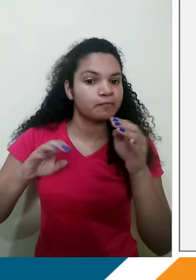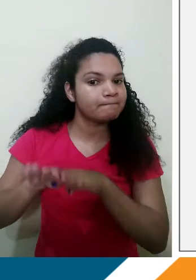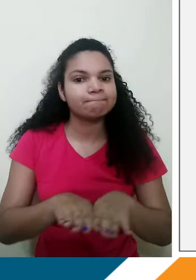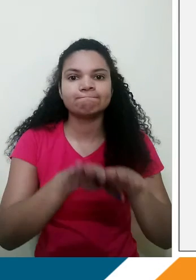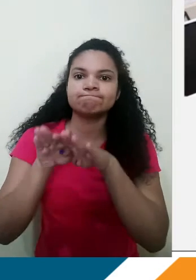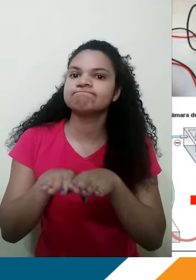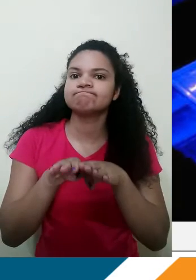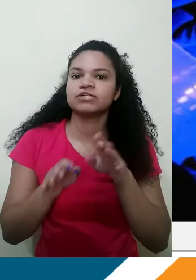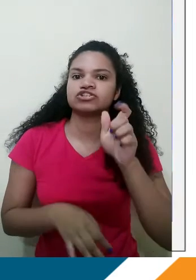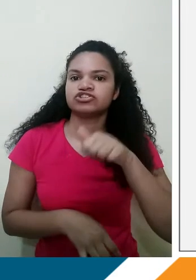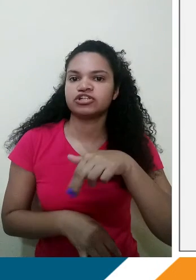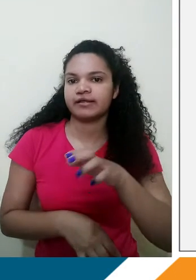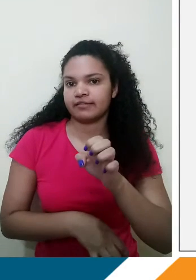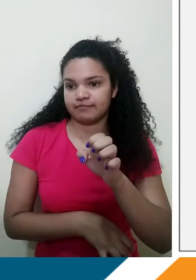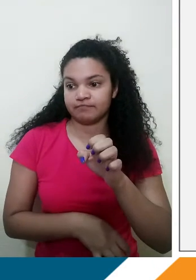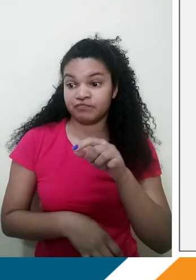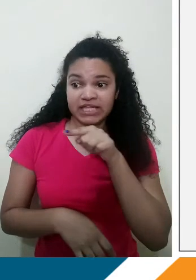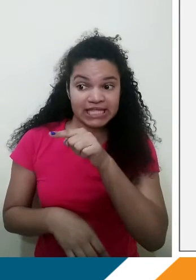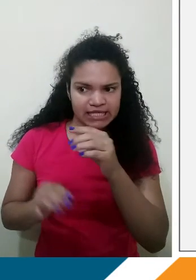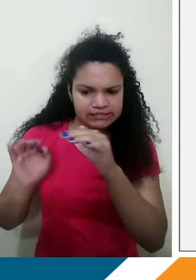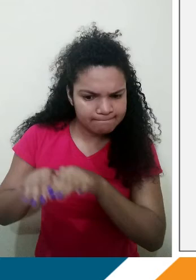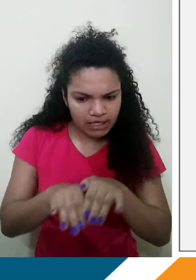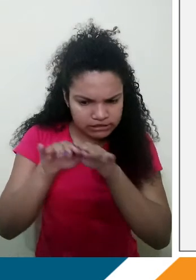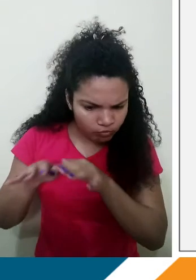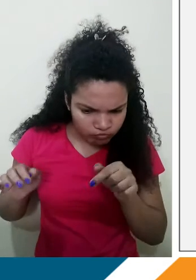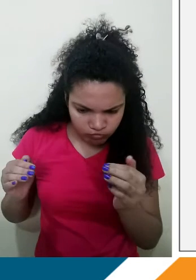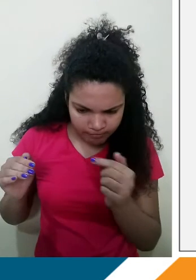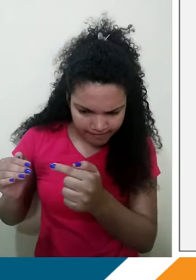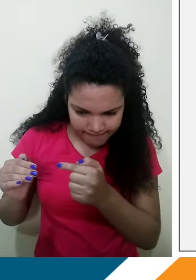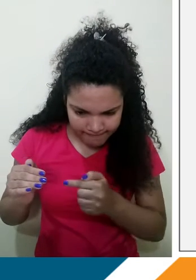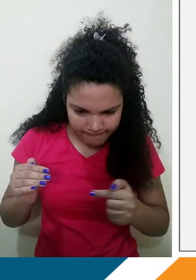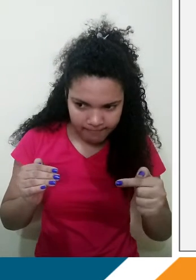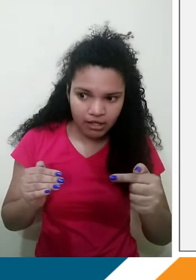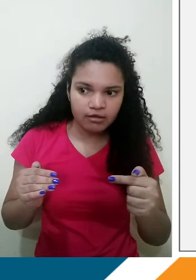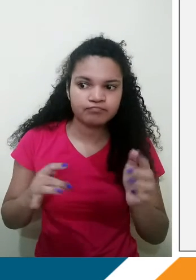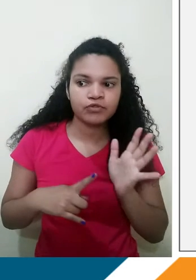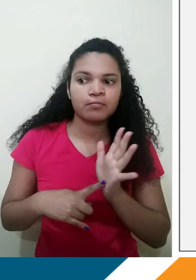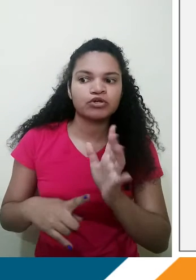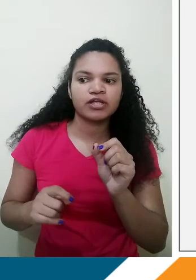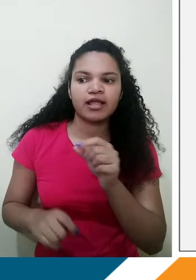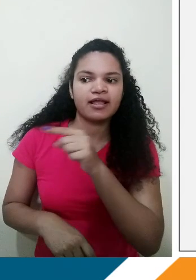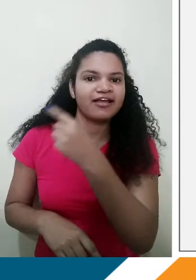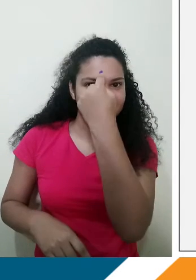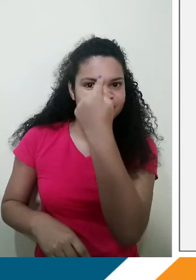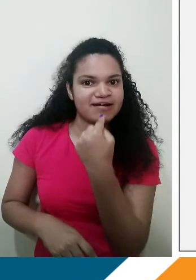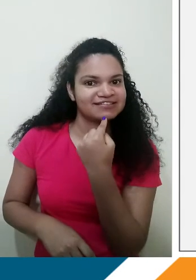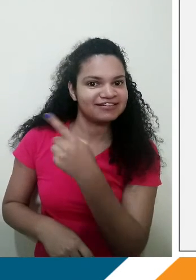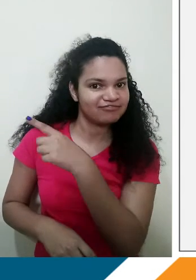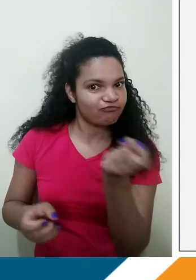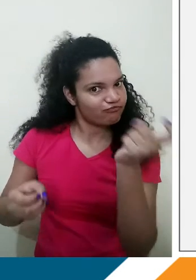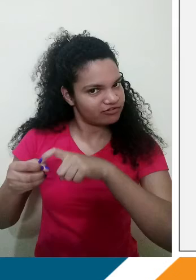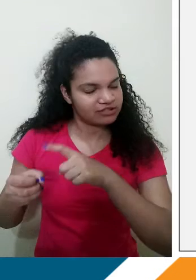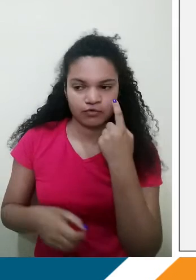que nós analisamos, agora voltando à questão, aqui nessa figura. Aqui nós temos para o locus 1